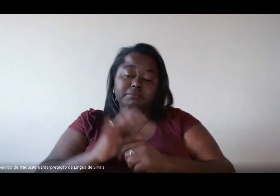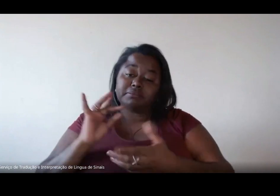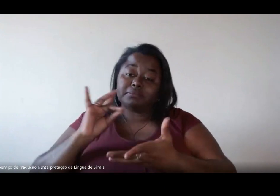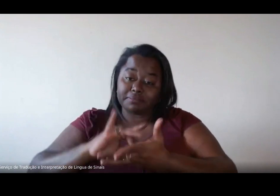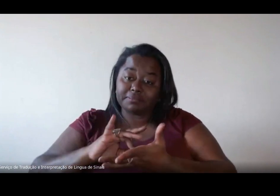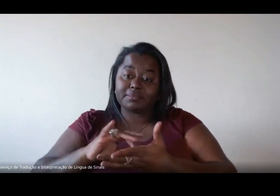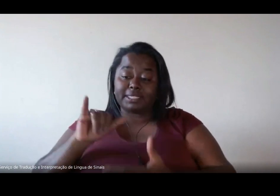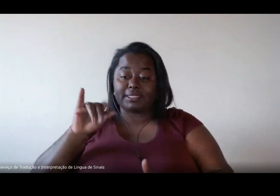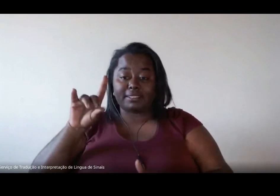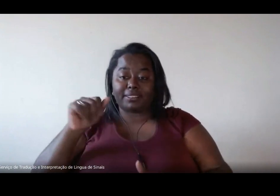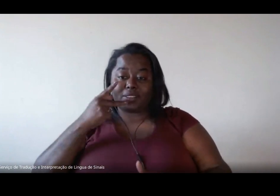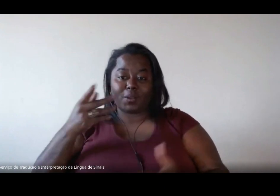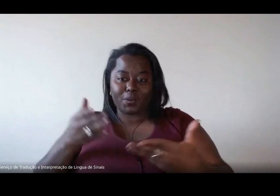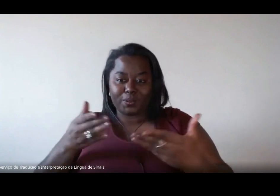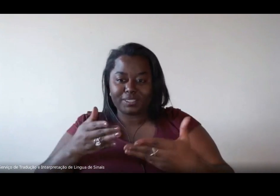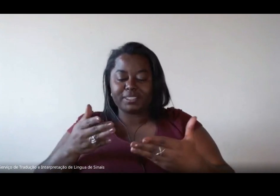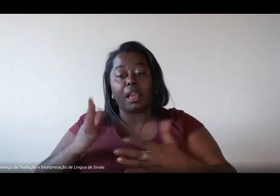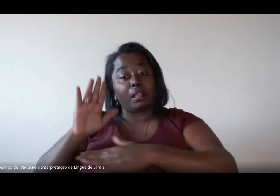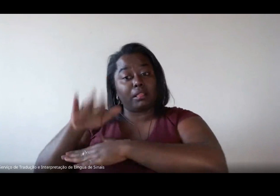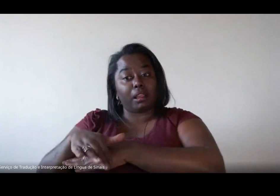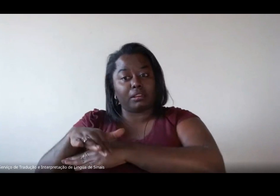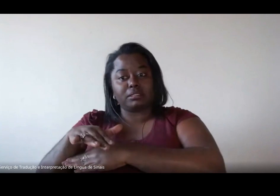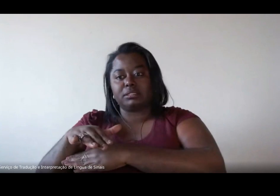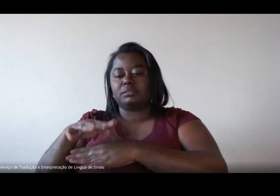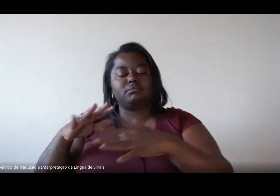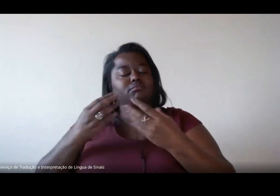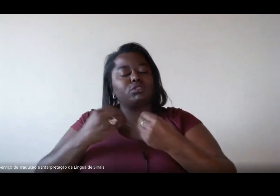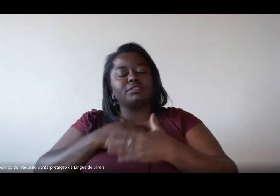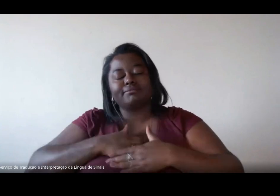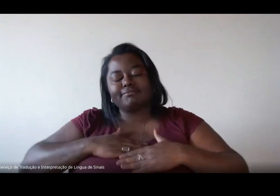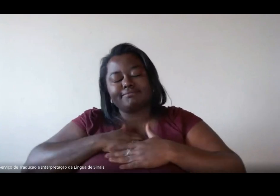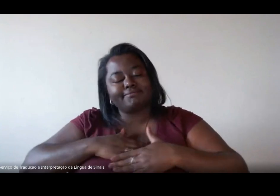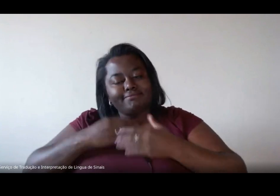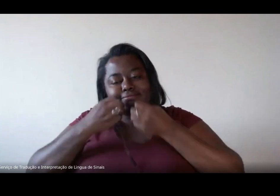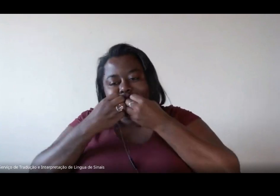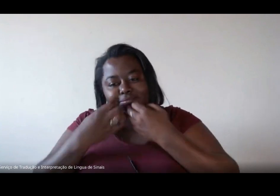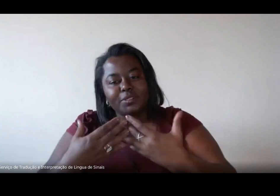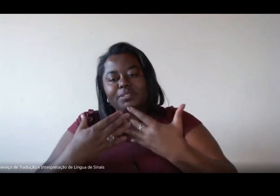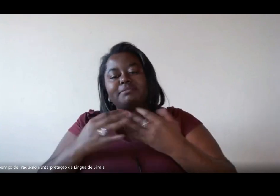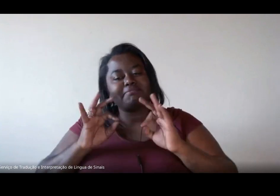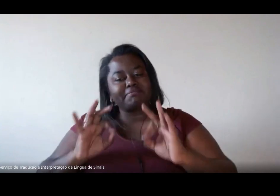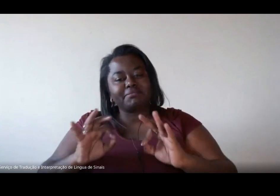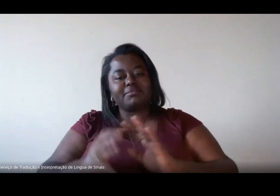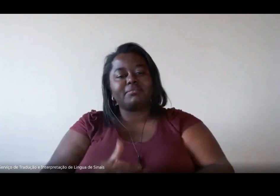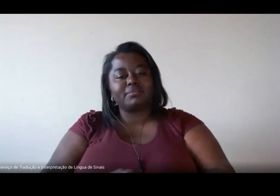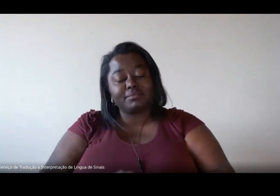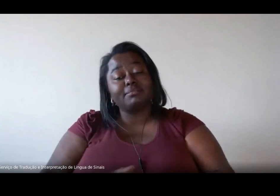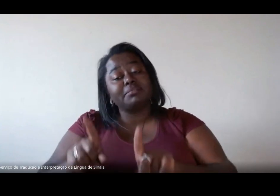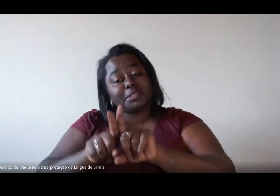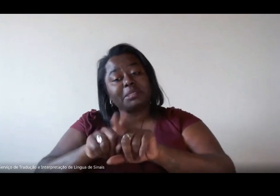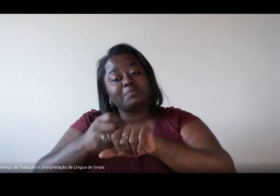né? Realmente, como a Ida disse hoje, a tarde foi muito agradável, muito boa,